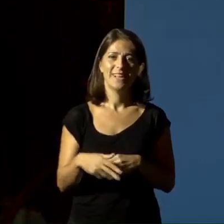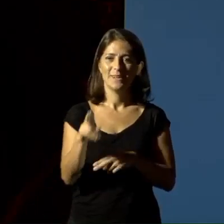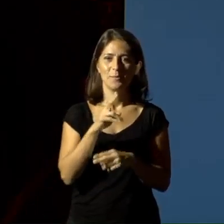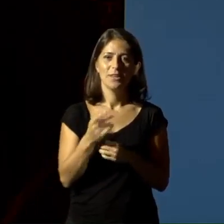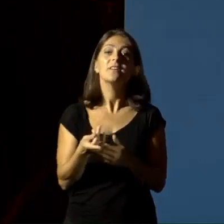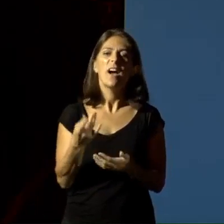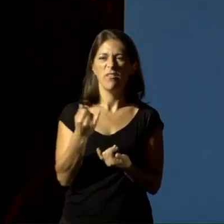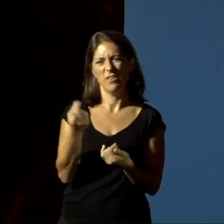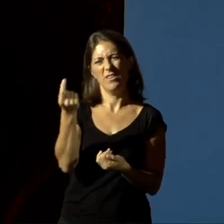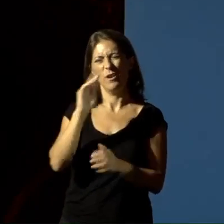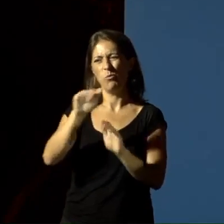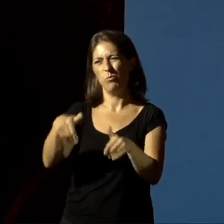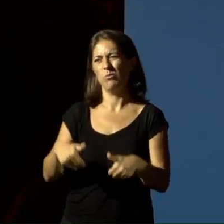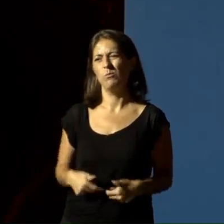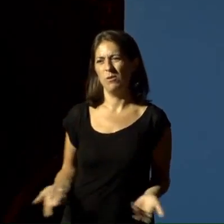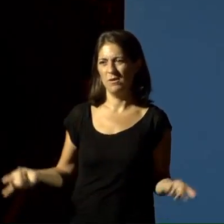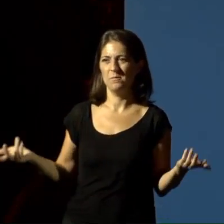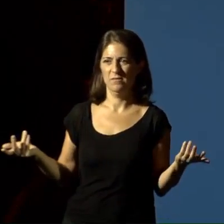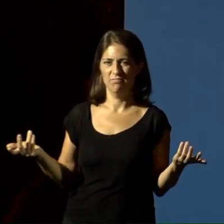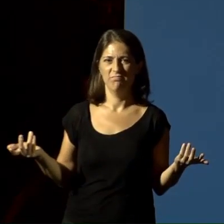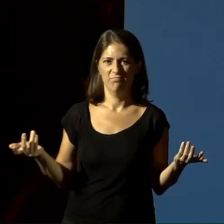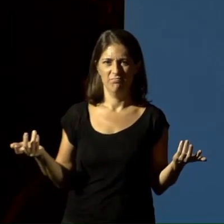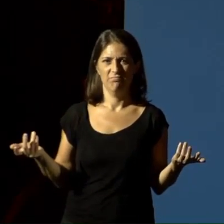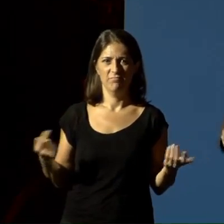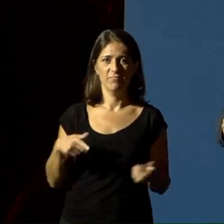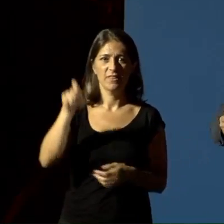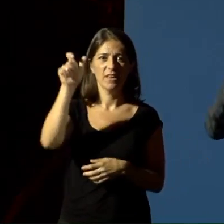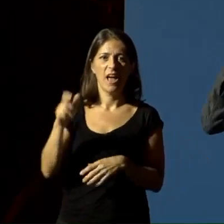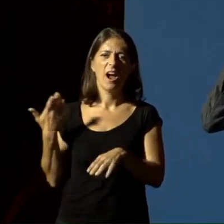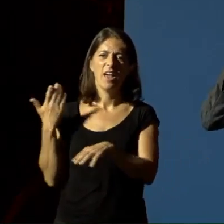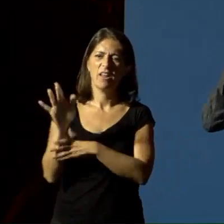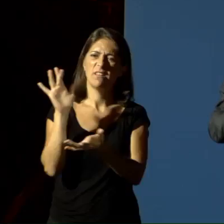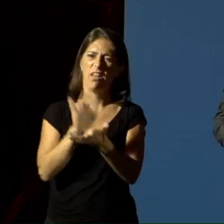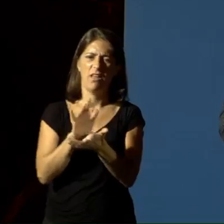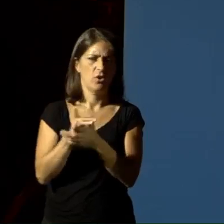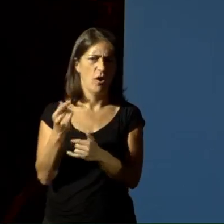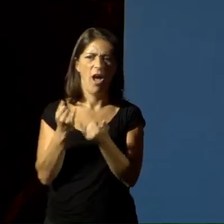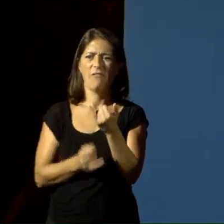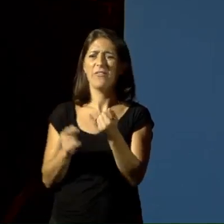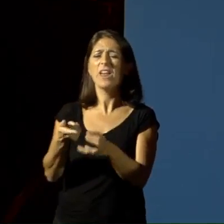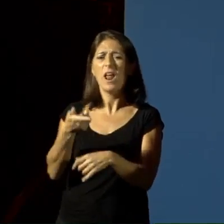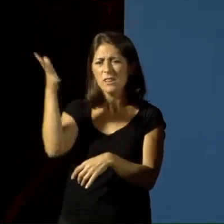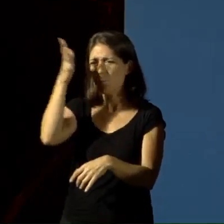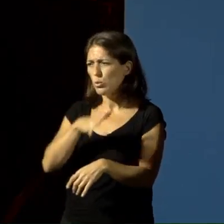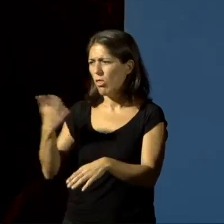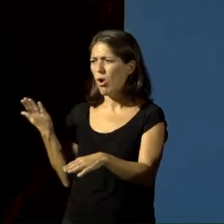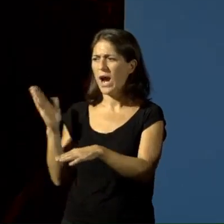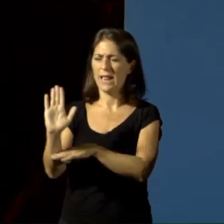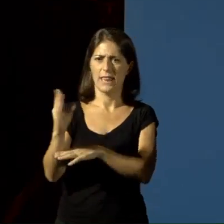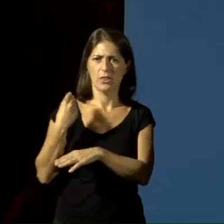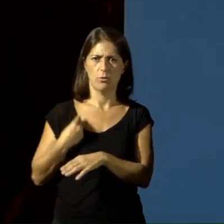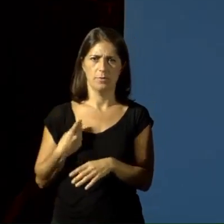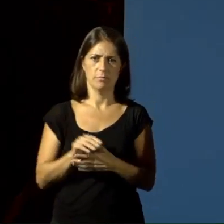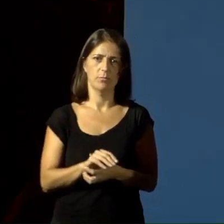Que devolvan os cartos. O candidato da moderación non era o candidato da imputación.